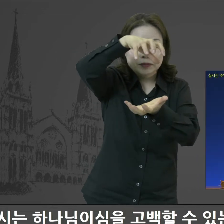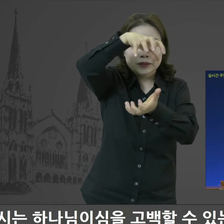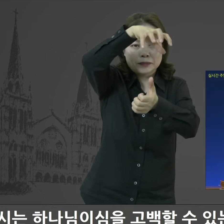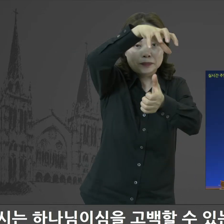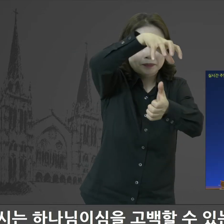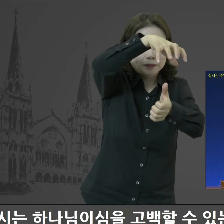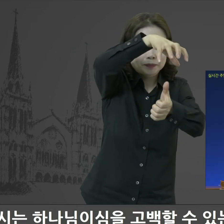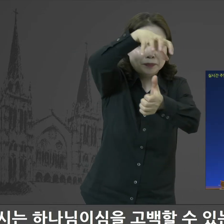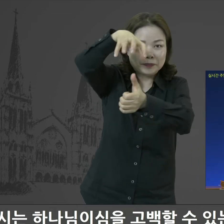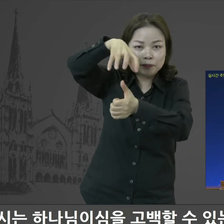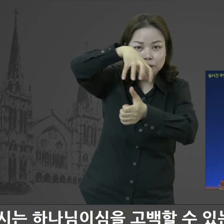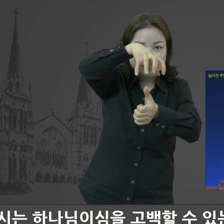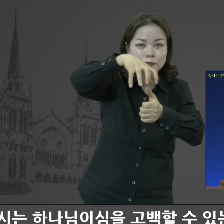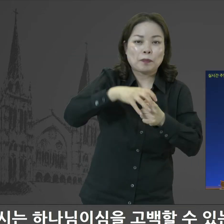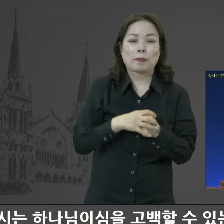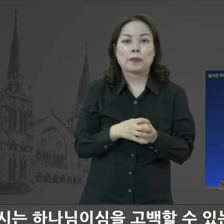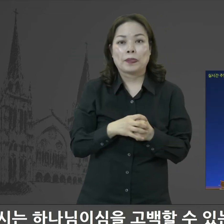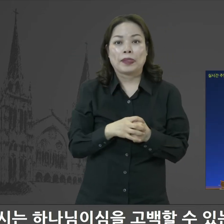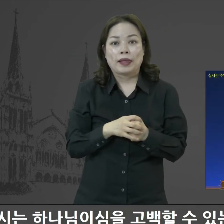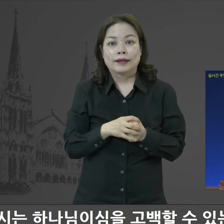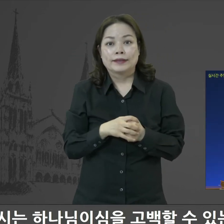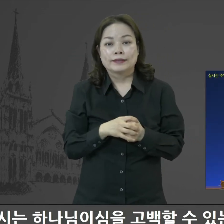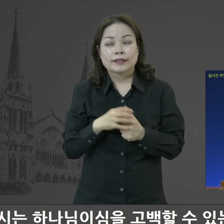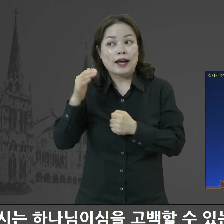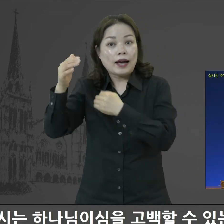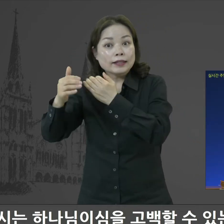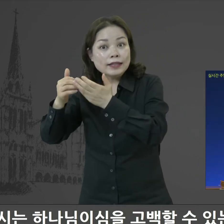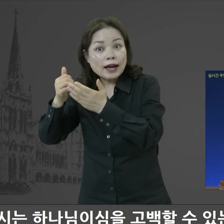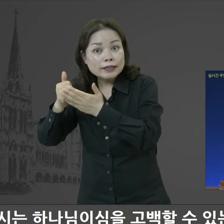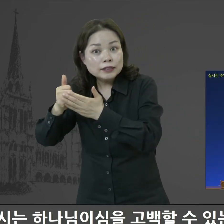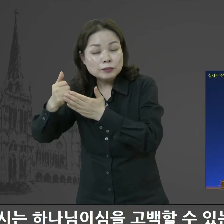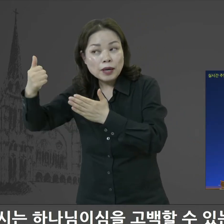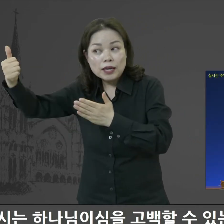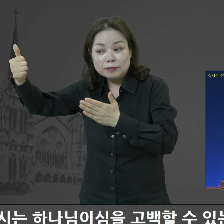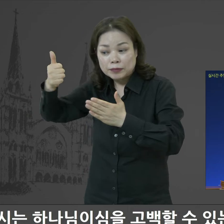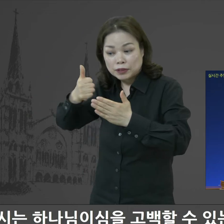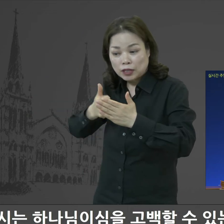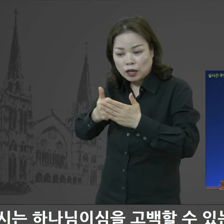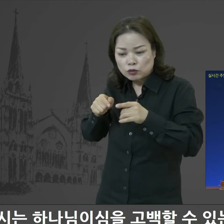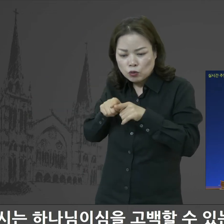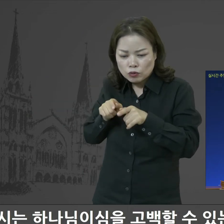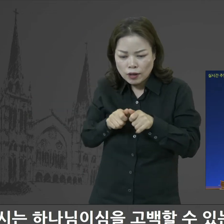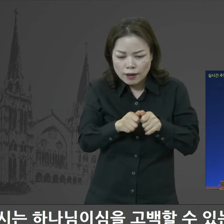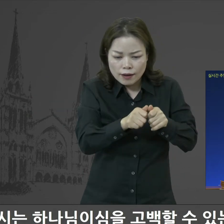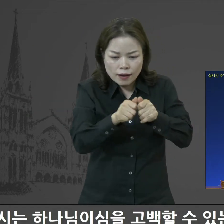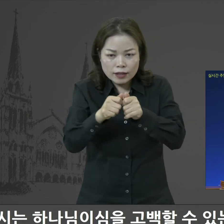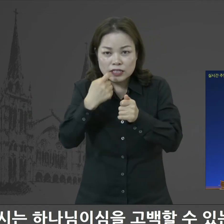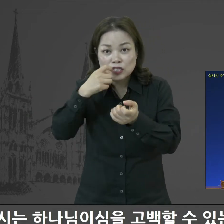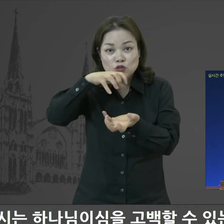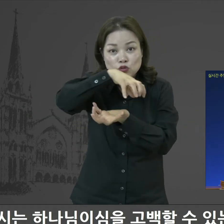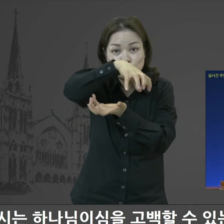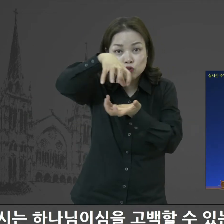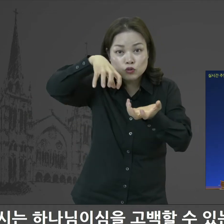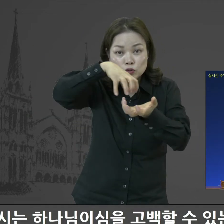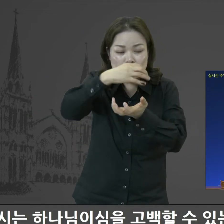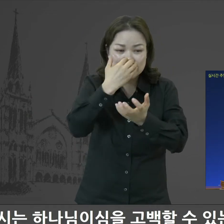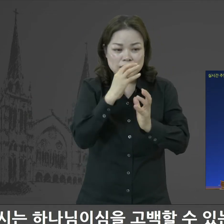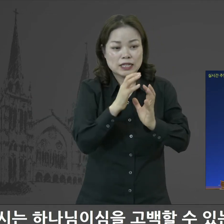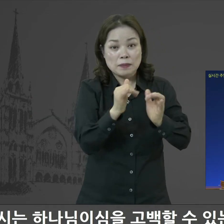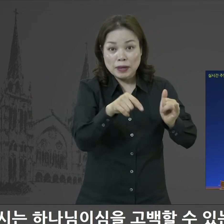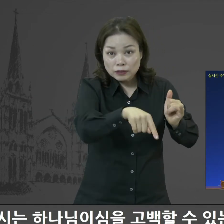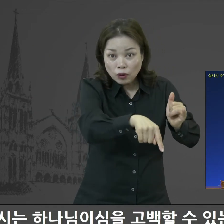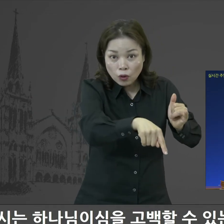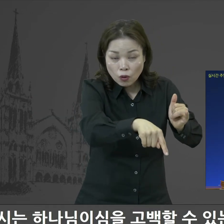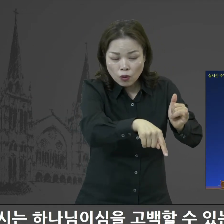덮였었더라. 아멘. 여러분, 하나님의 임재와 동행의 상징인 이 구름은 이스라엘